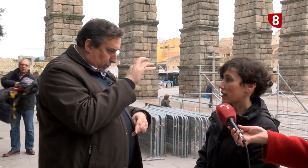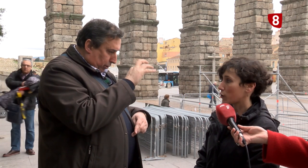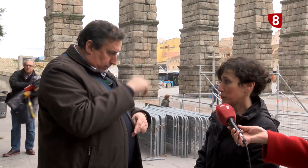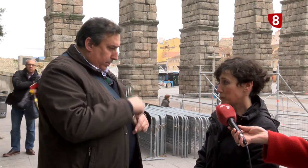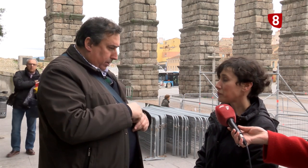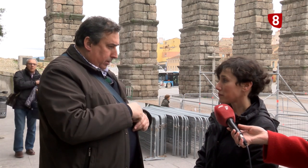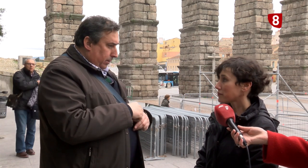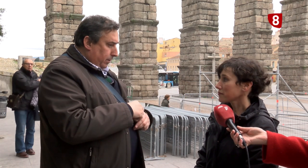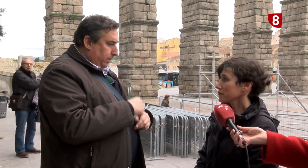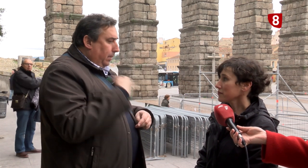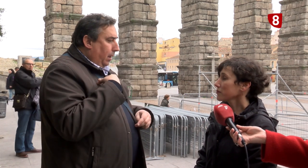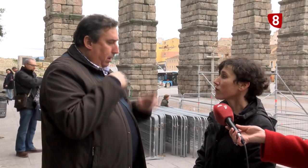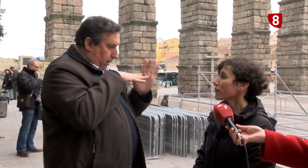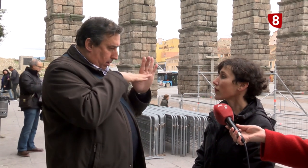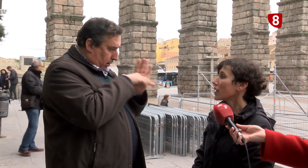herrero